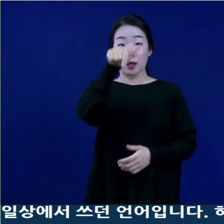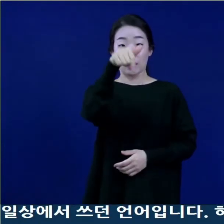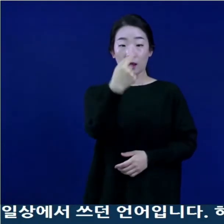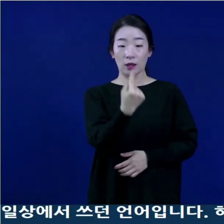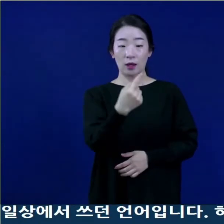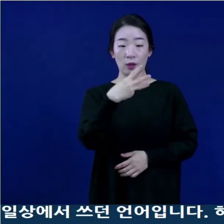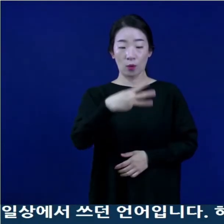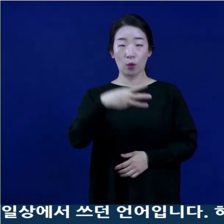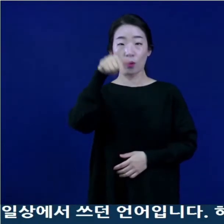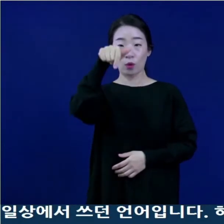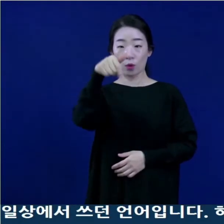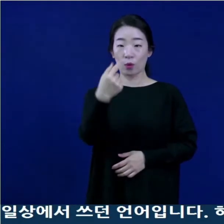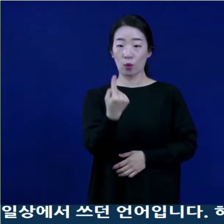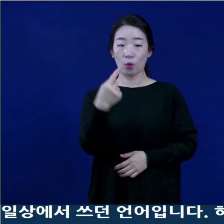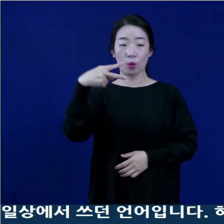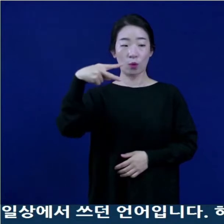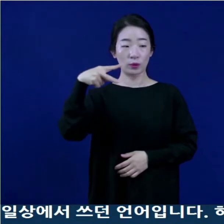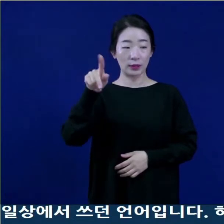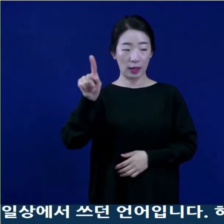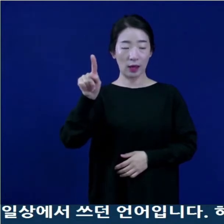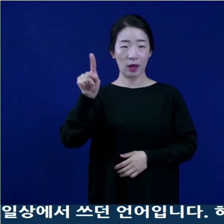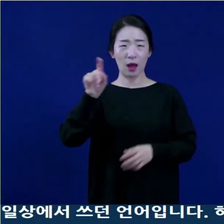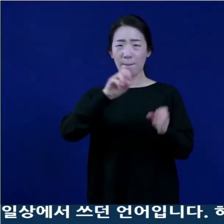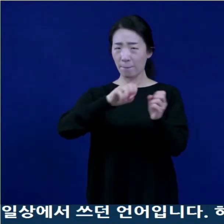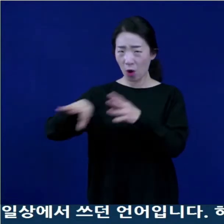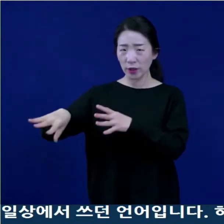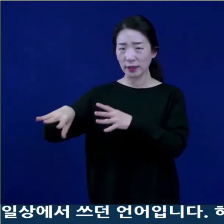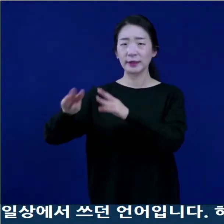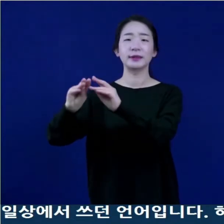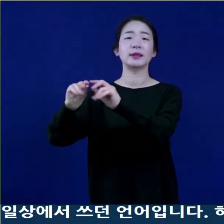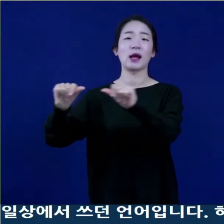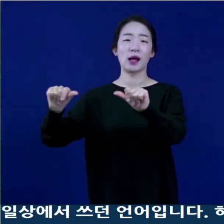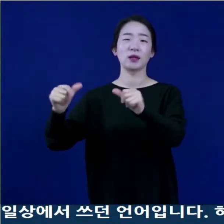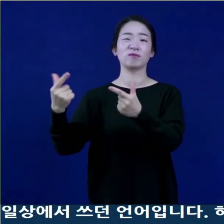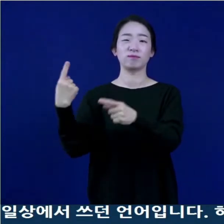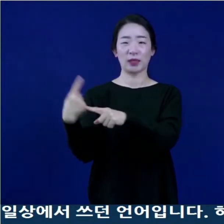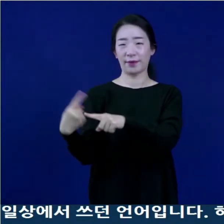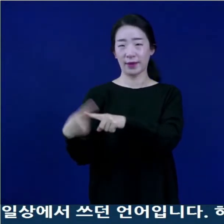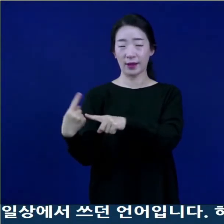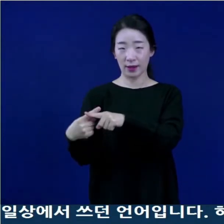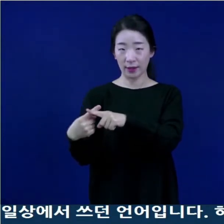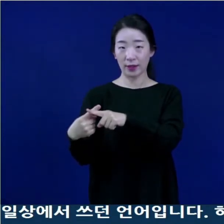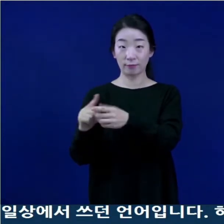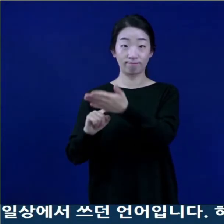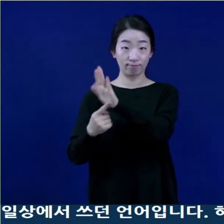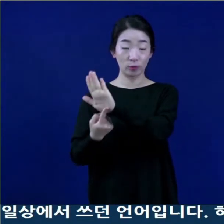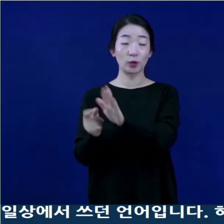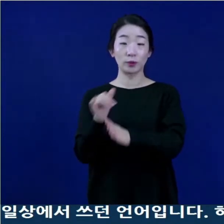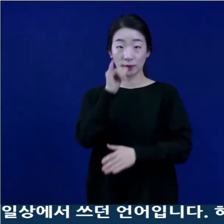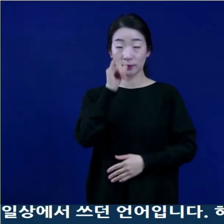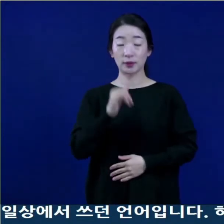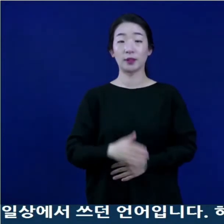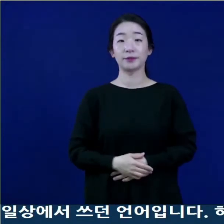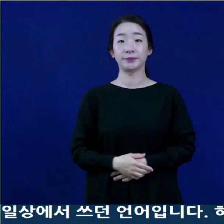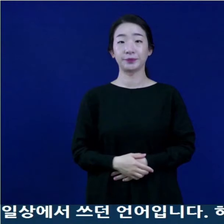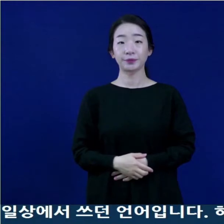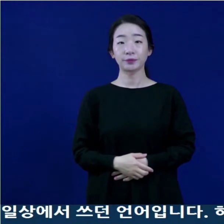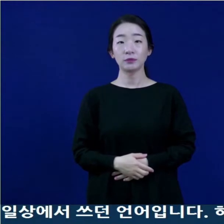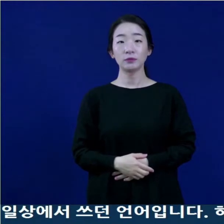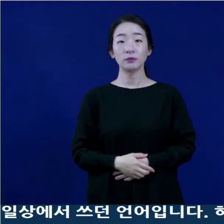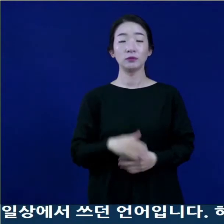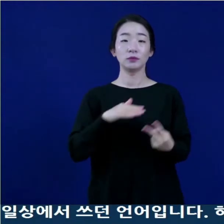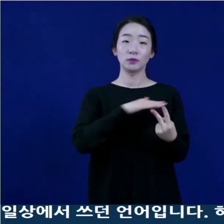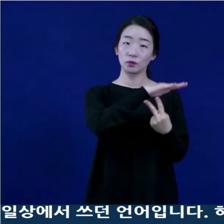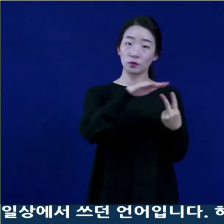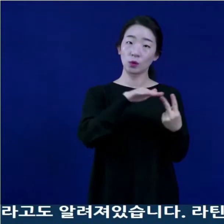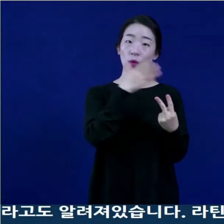비참한 저주받은 죽음을 당하실 곳이다, 이렇게 예견되어 있다고 보면 좋겠습니다. 근데